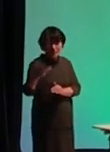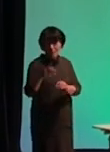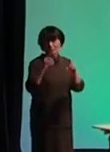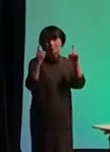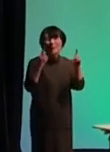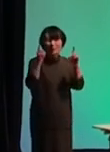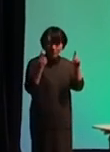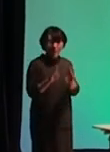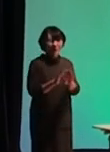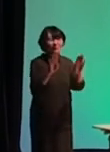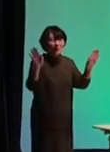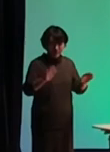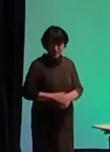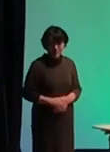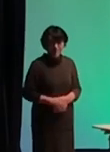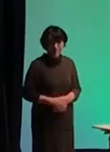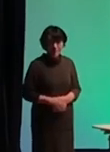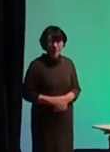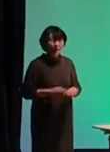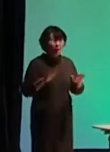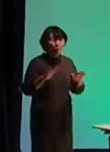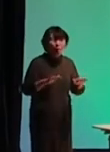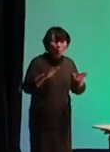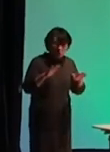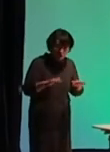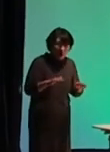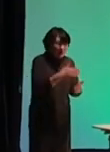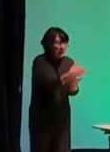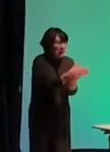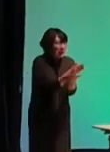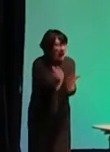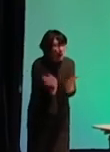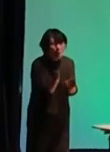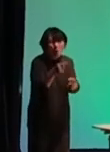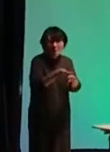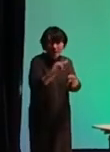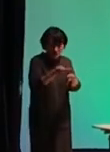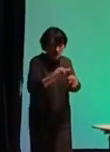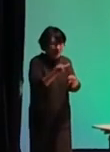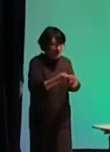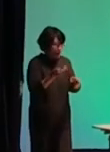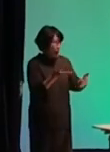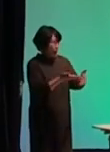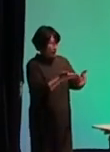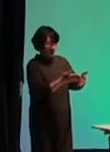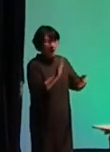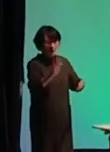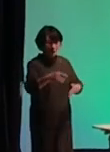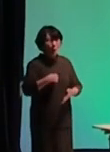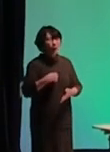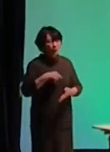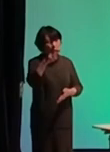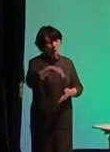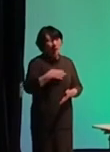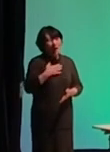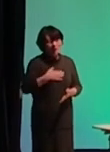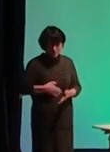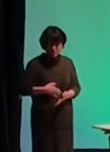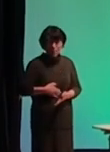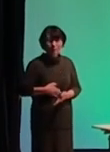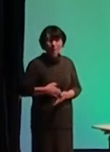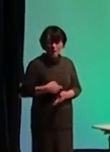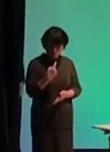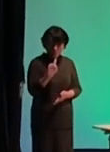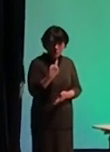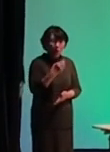。なのでまさに今回、多様性というキーワードでお話をいただいたというふうに私自身も理解しておりますけれども、まさにこ